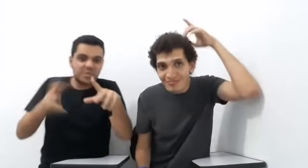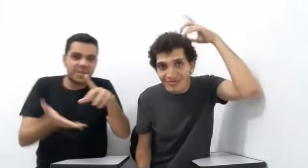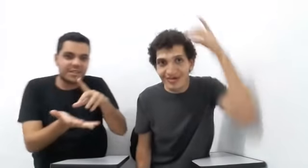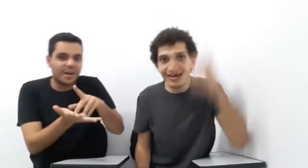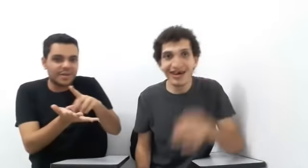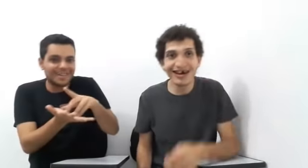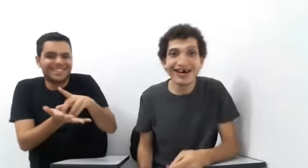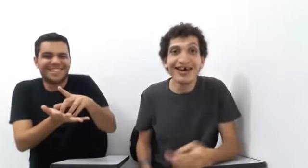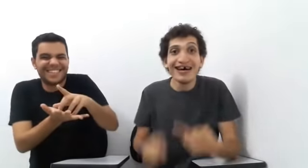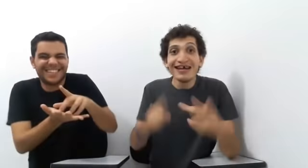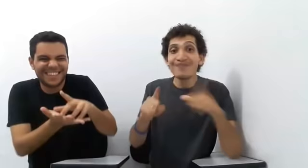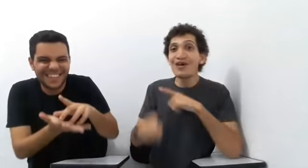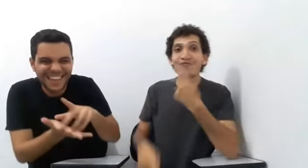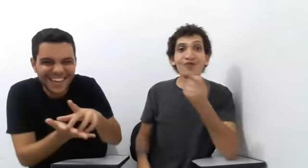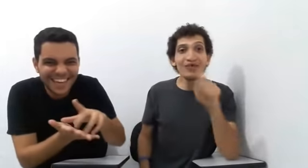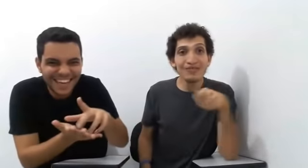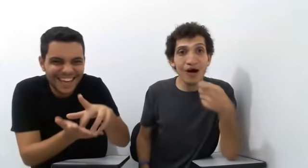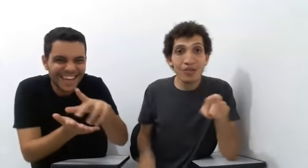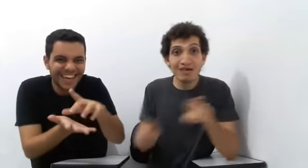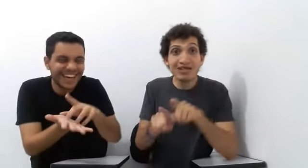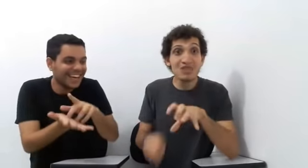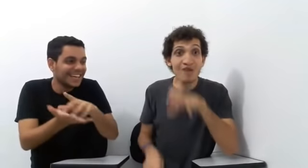dinossauro. Tem outro sinal também que animal.